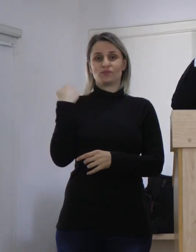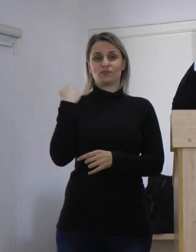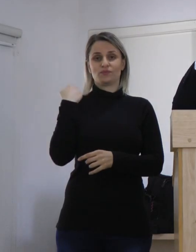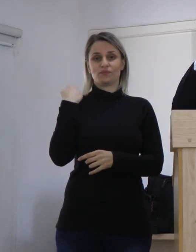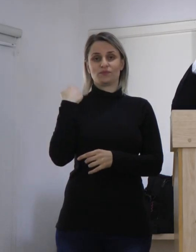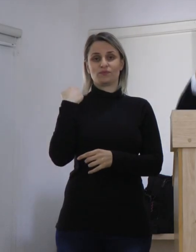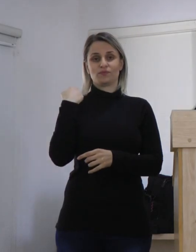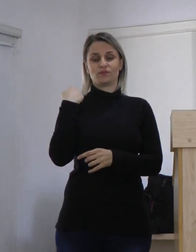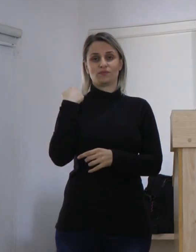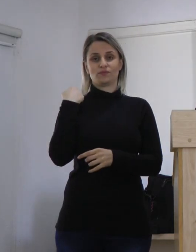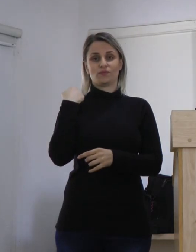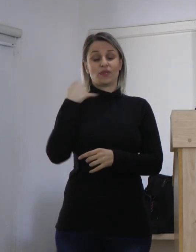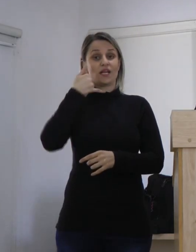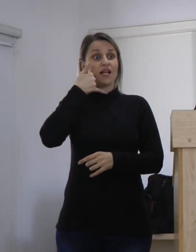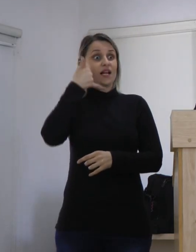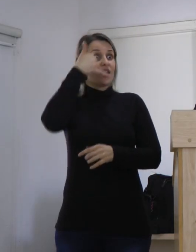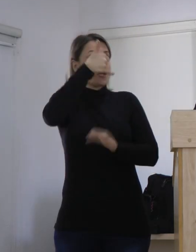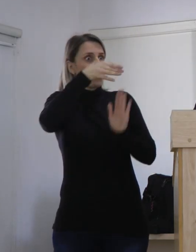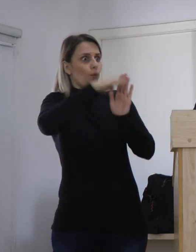hoje eu iria me matar.